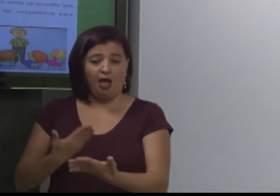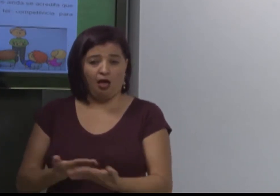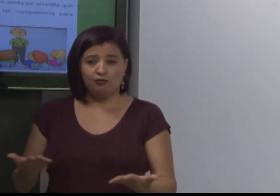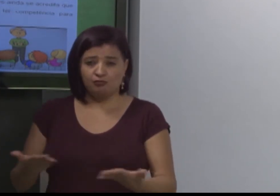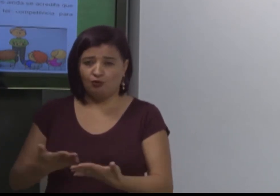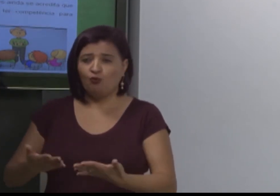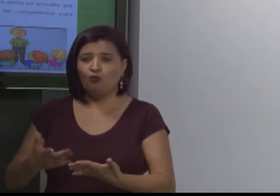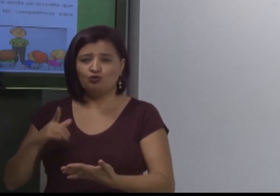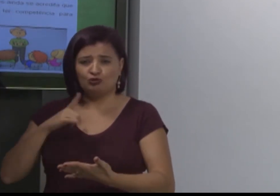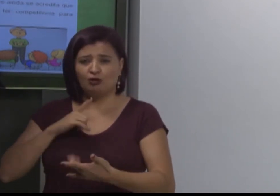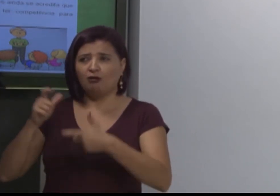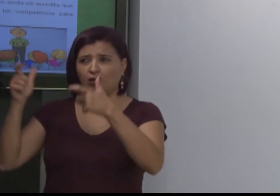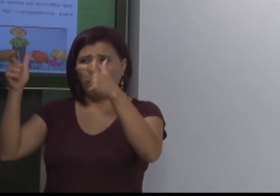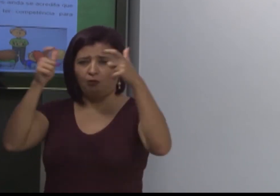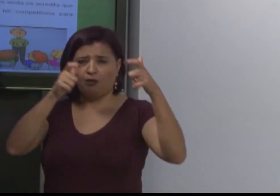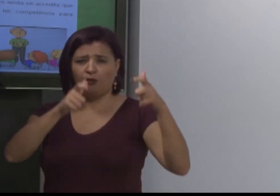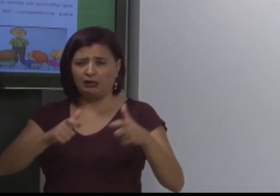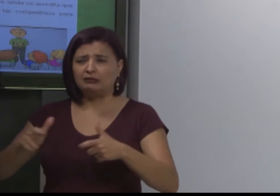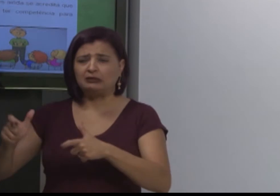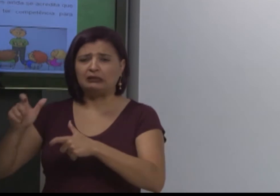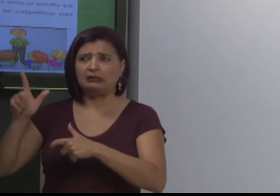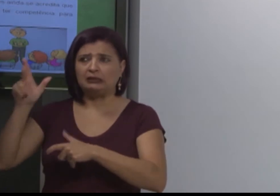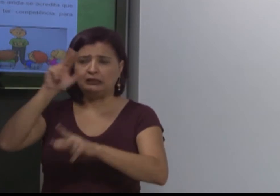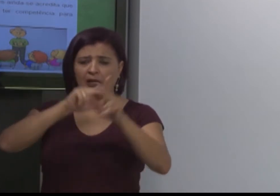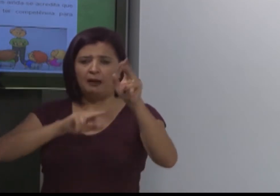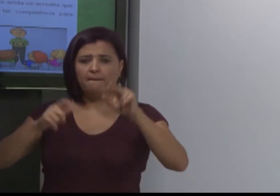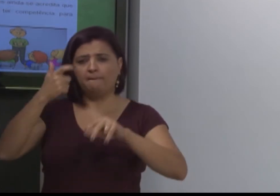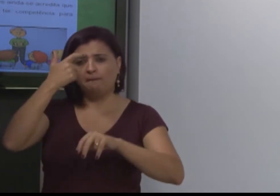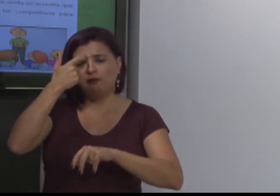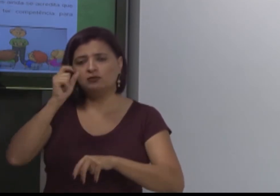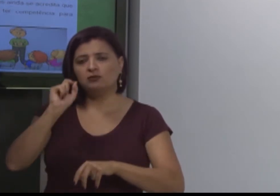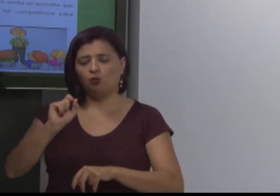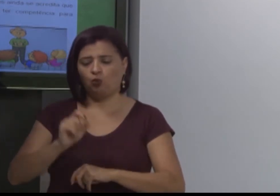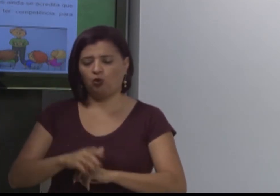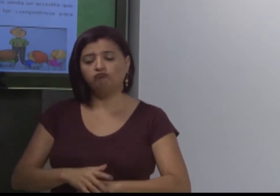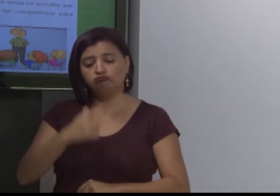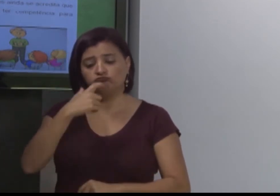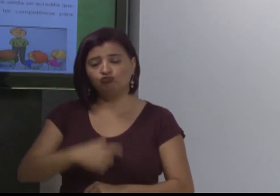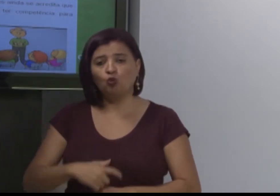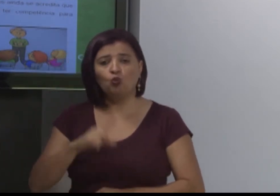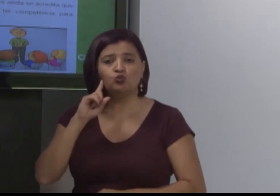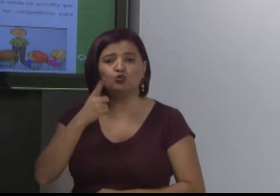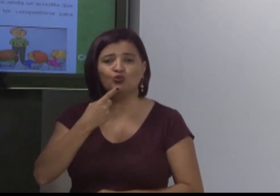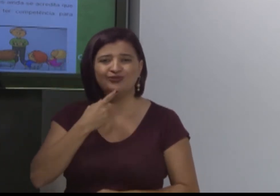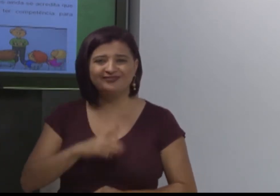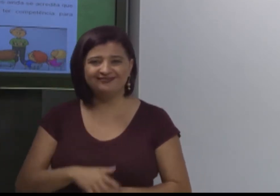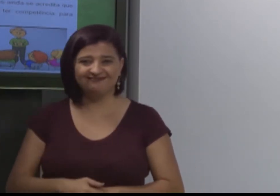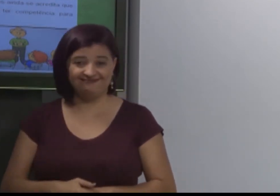surdos. E, até hoje, percebemos que em diversos espaços,